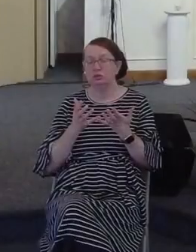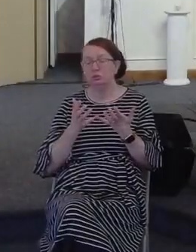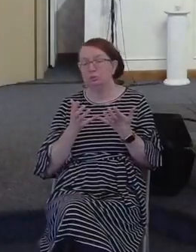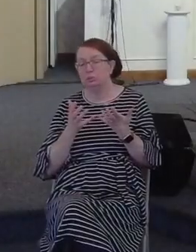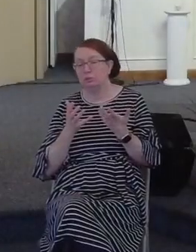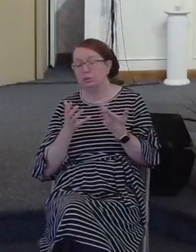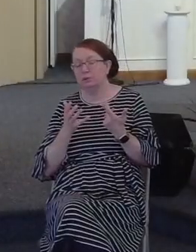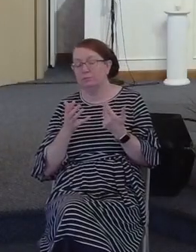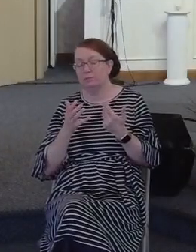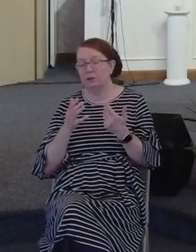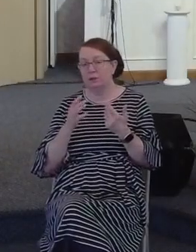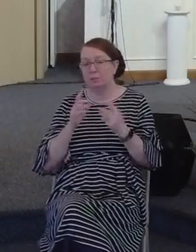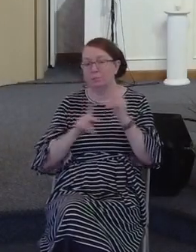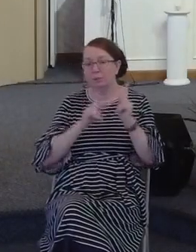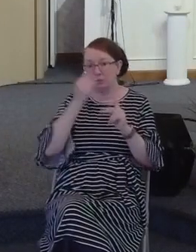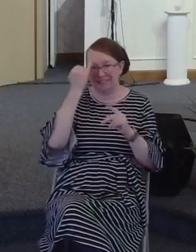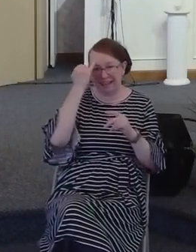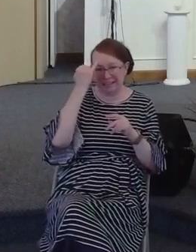¿Sabes qué?